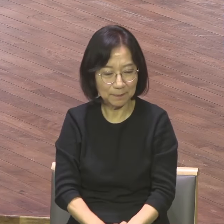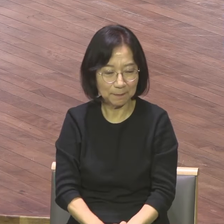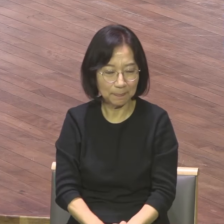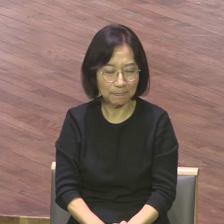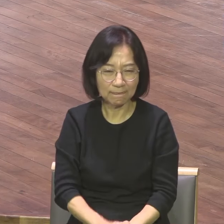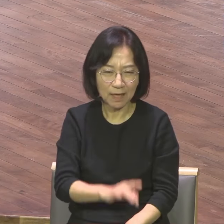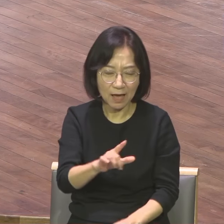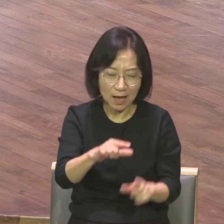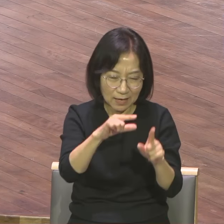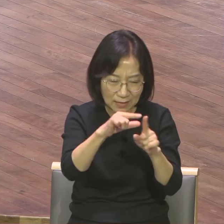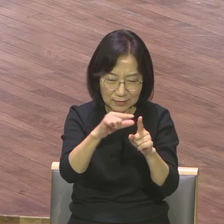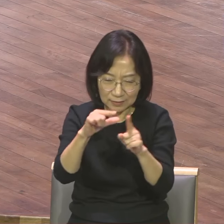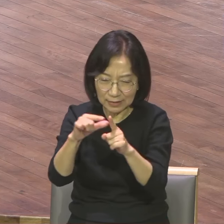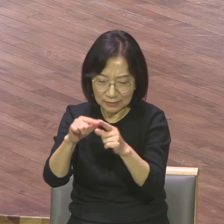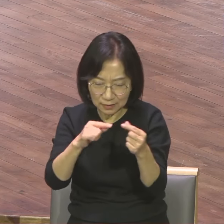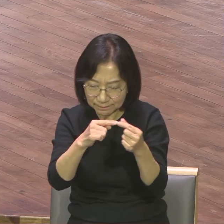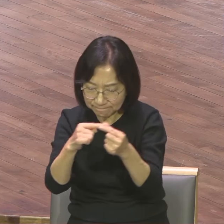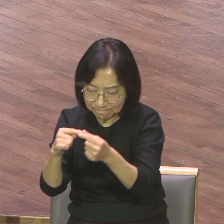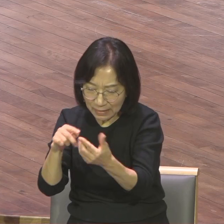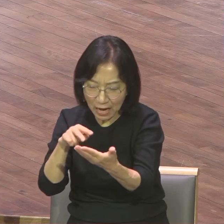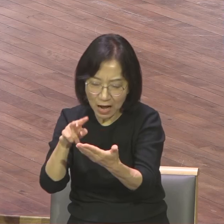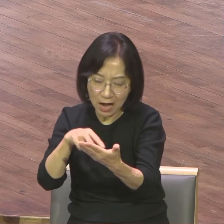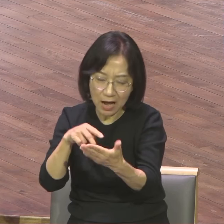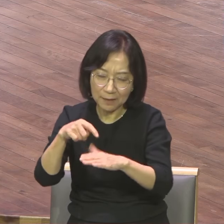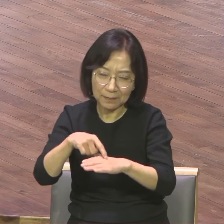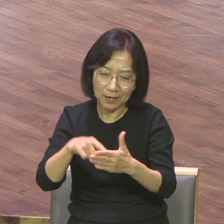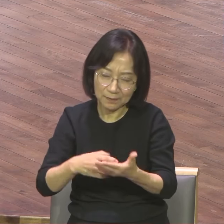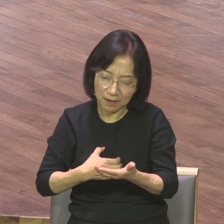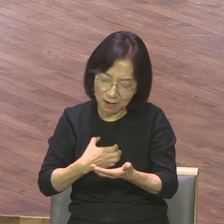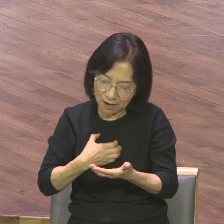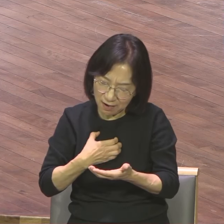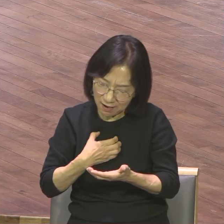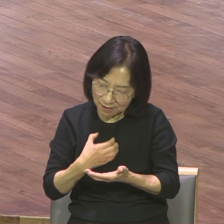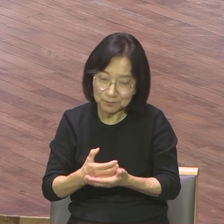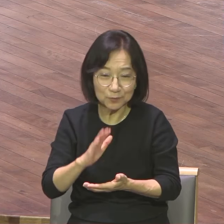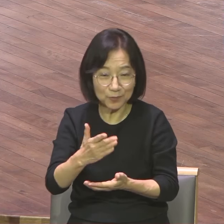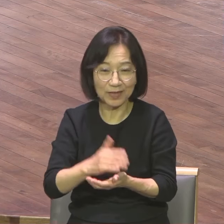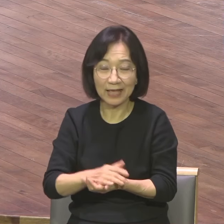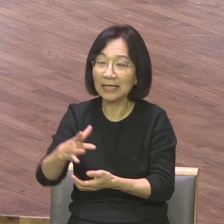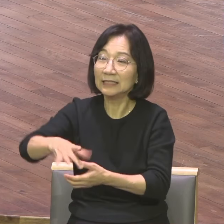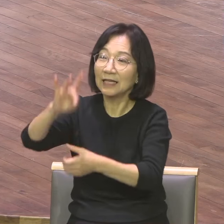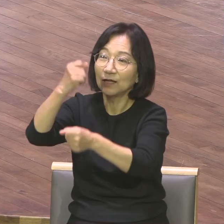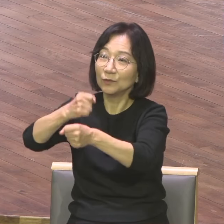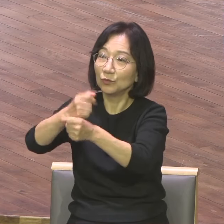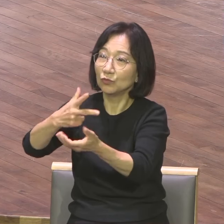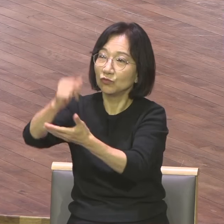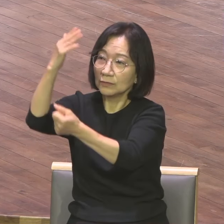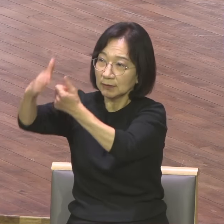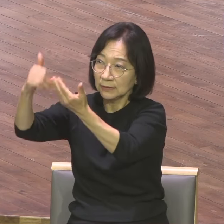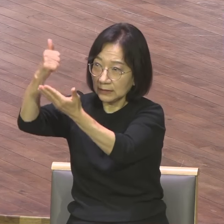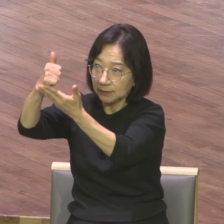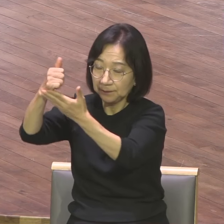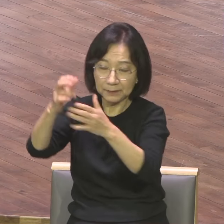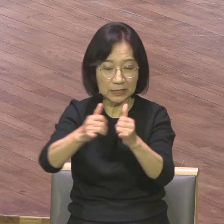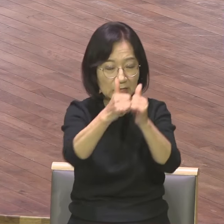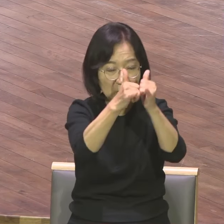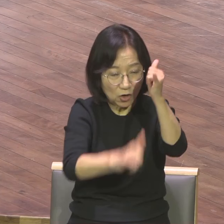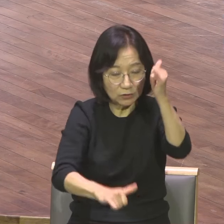크게 감격하게 하는 말씀이지요. 창조주 하나님이시면서 인류 역사의